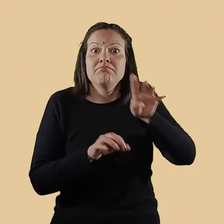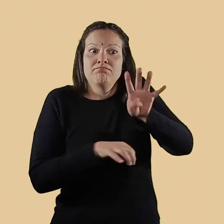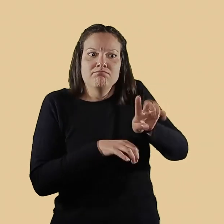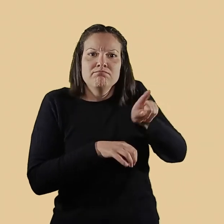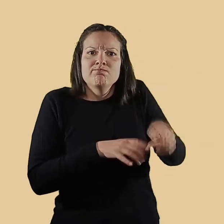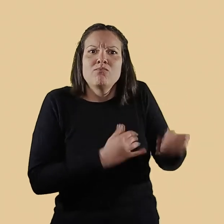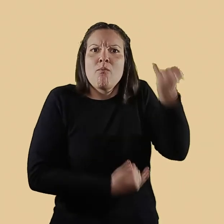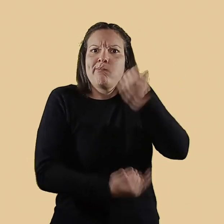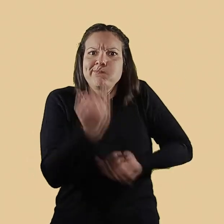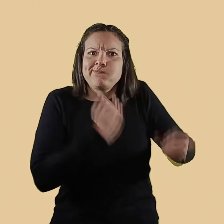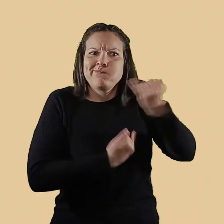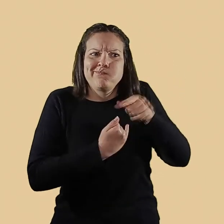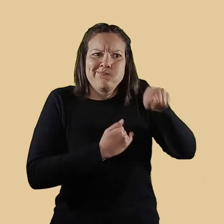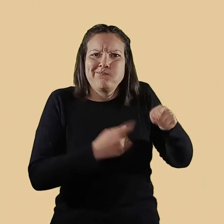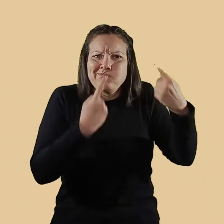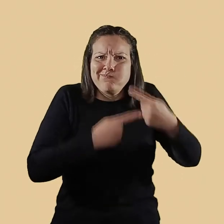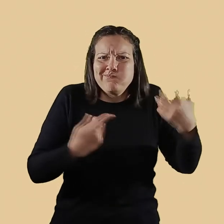lo que habían padecido en estos lugares,